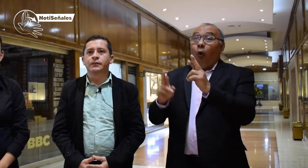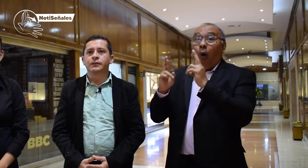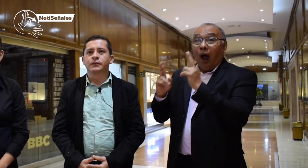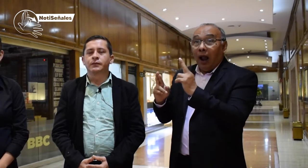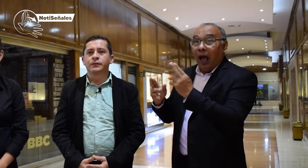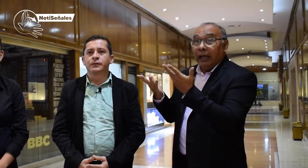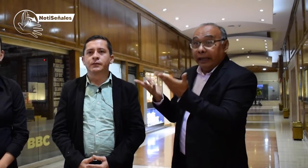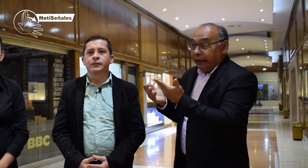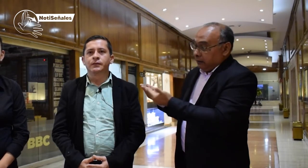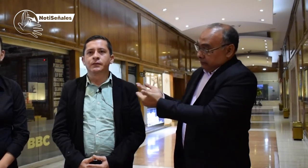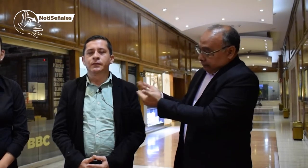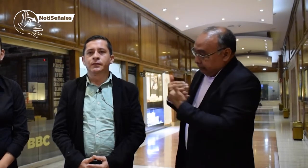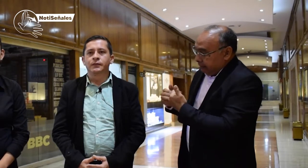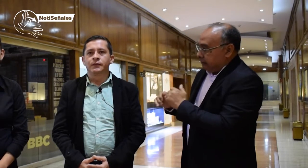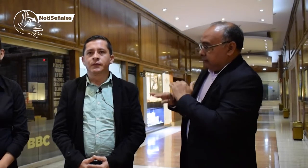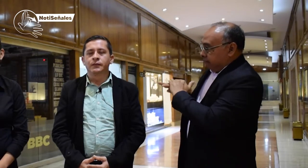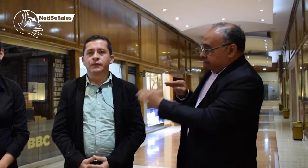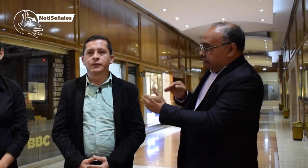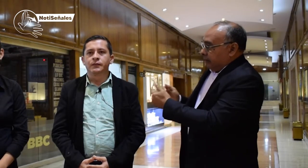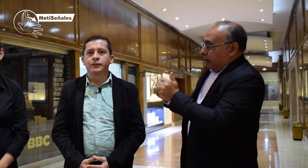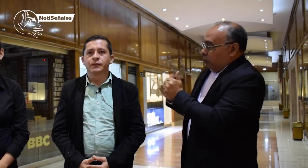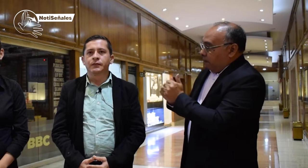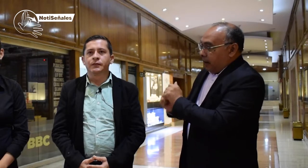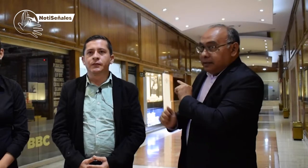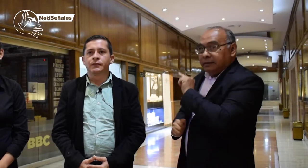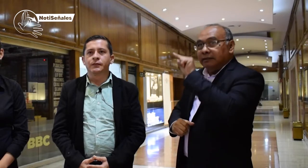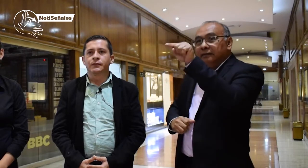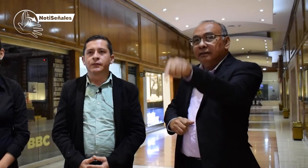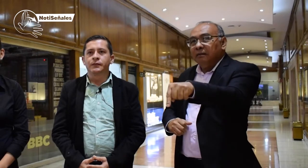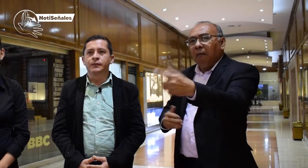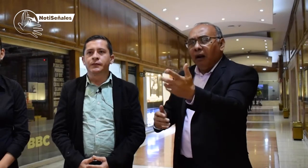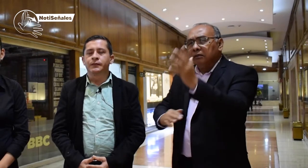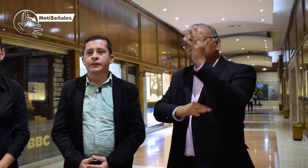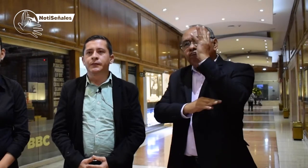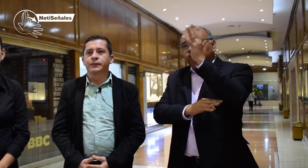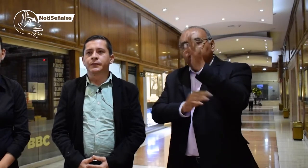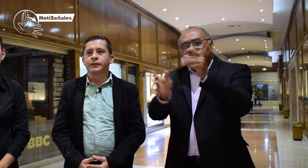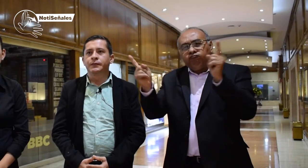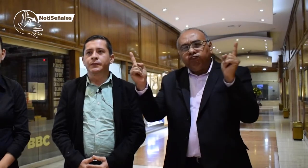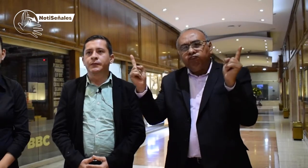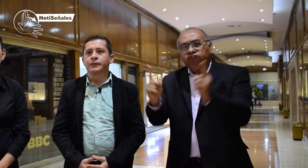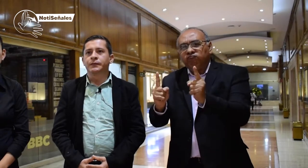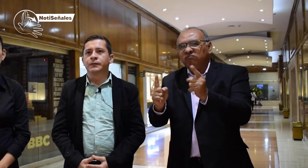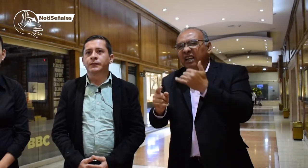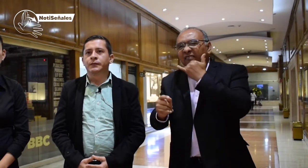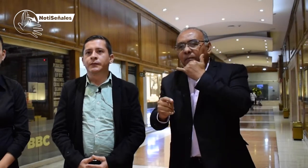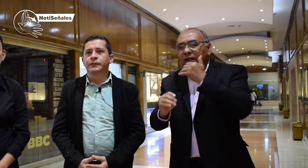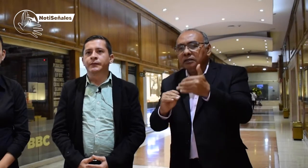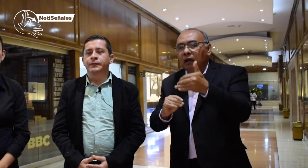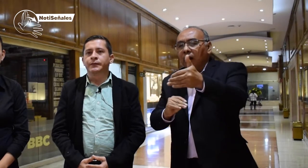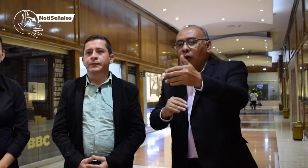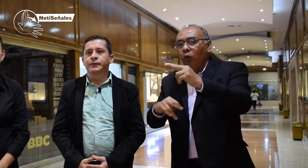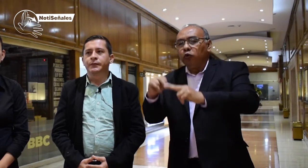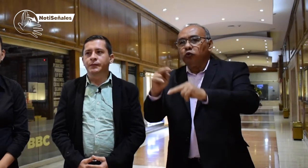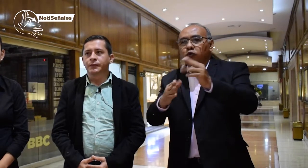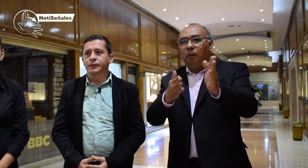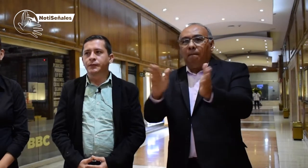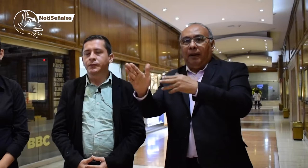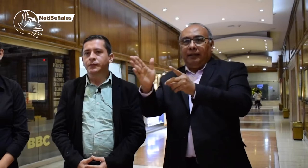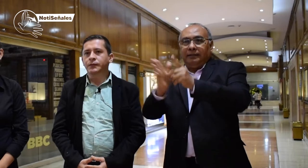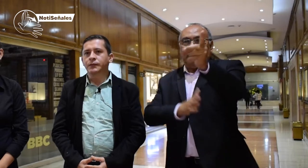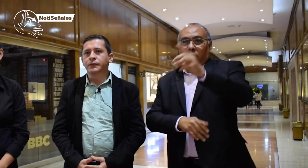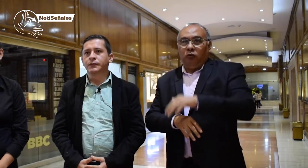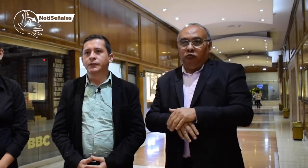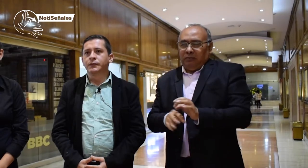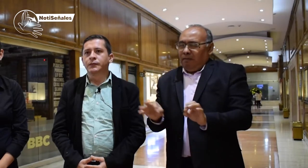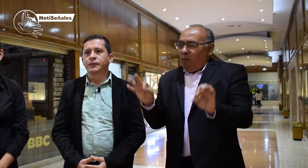la Situación de la Persona Sorda en Colombia. Pues bueno, esperamos que el enlace del doctor Byron pueda acompañarnos y pueda